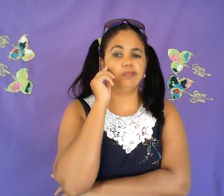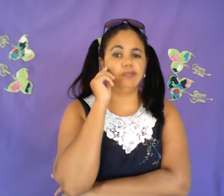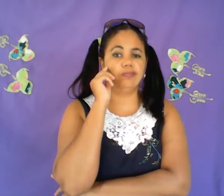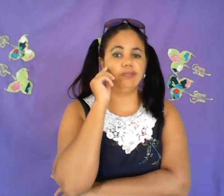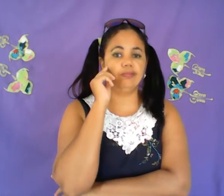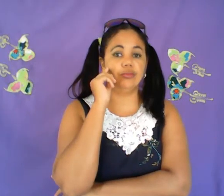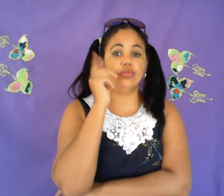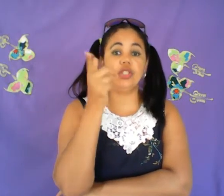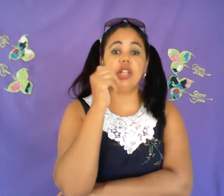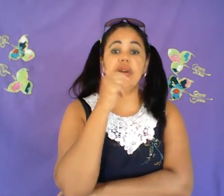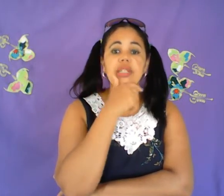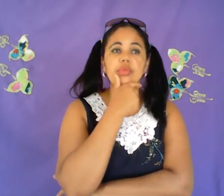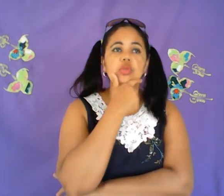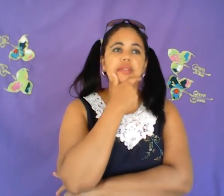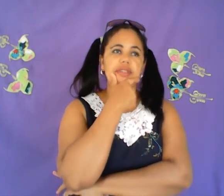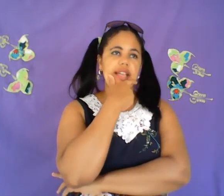Vou dar um exemplo de uma frase.